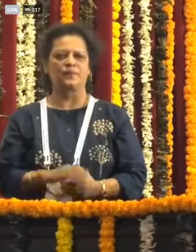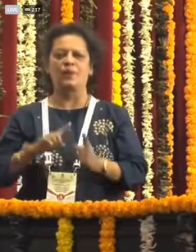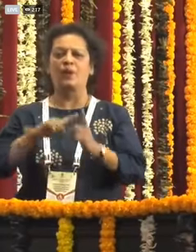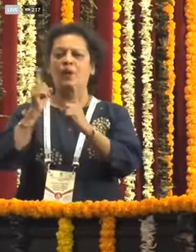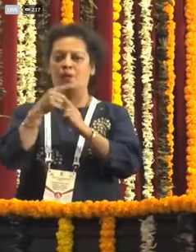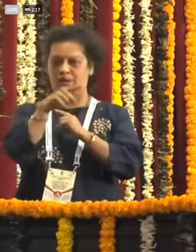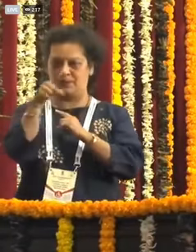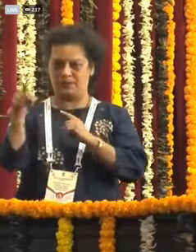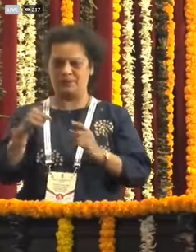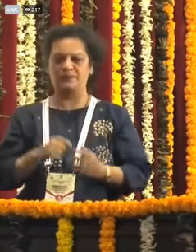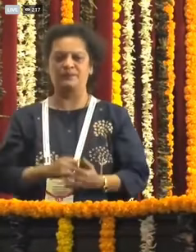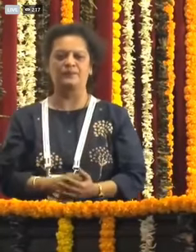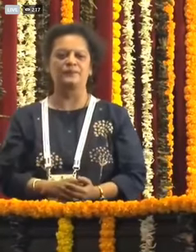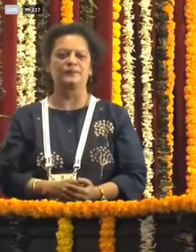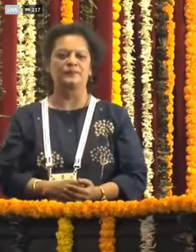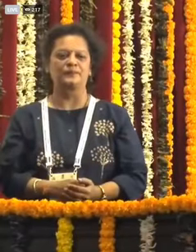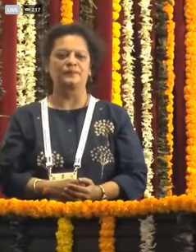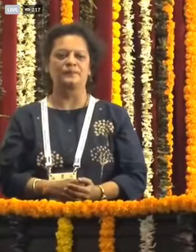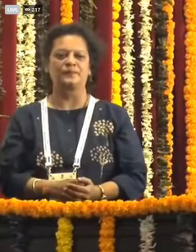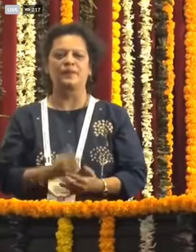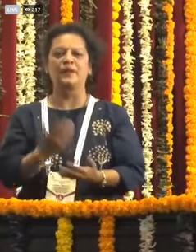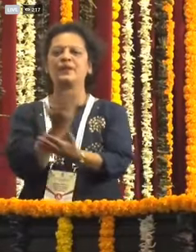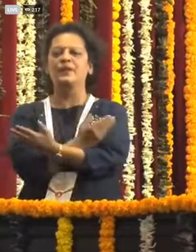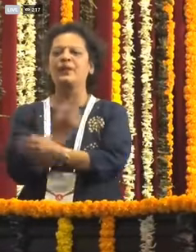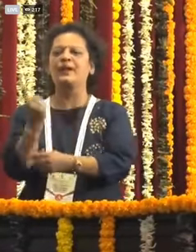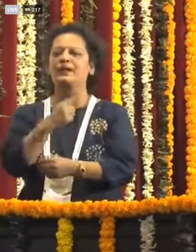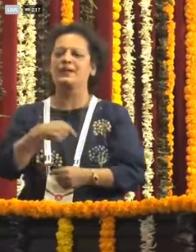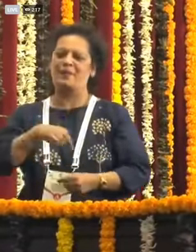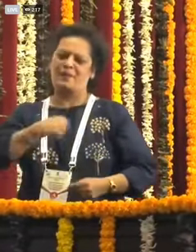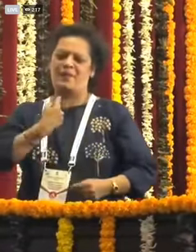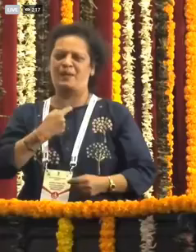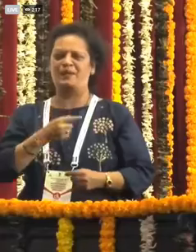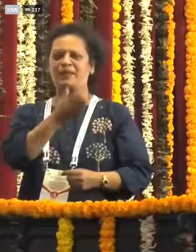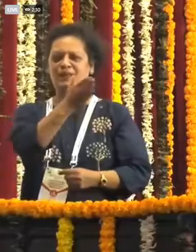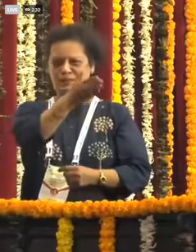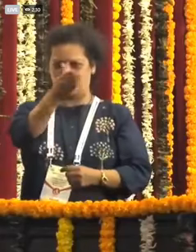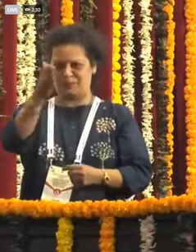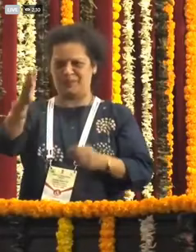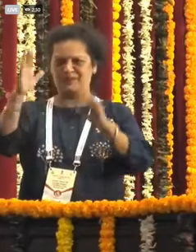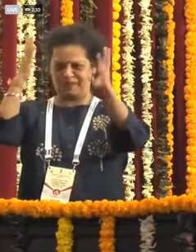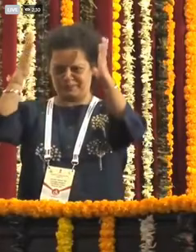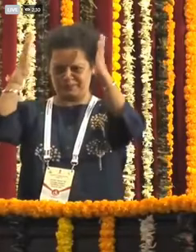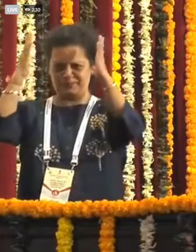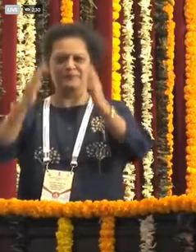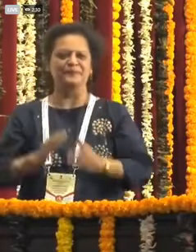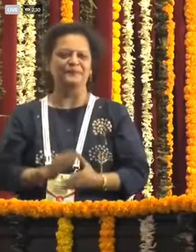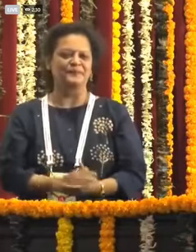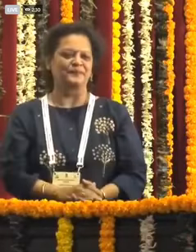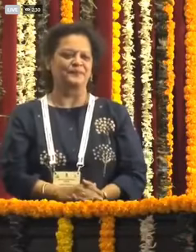सगळ्यांनाच मी दिव्यांग दिनाच्या मनापासून या ठिकाणी शुभेच्छा देतो.